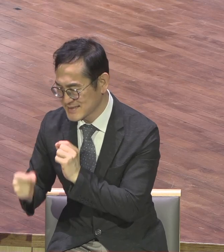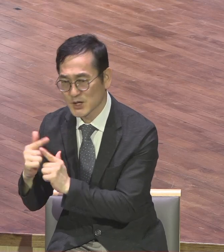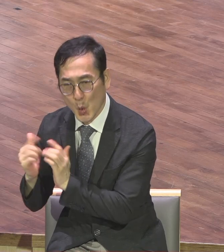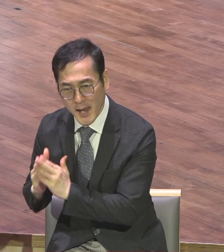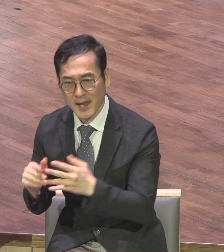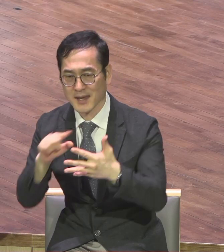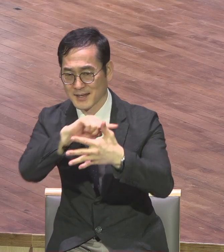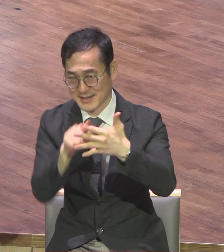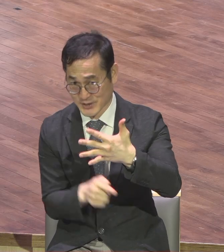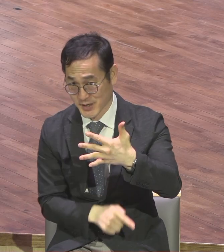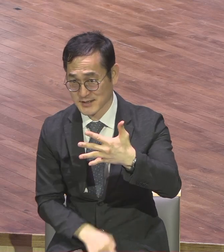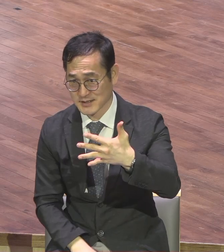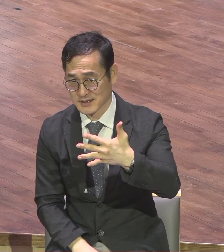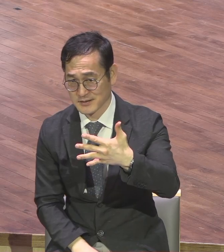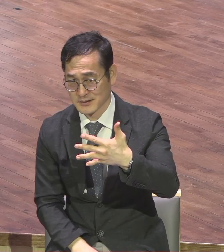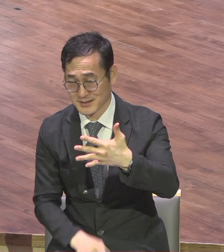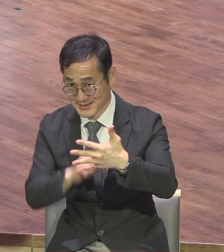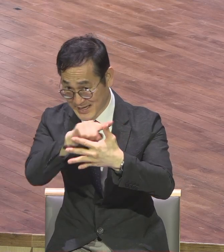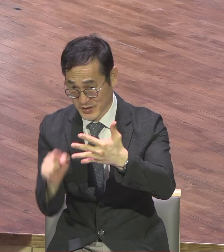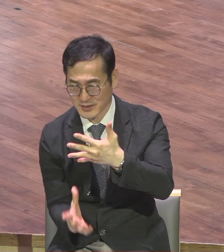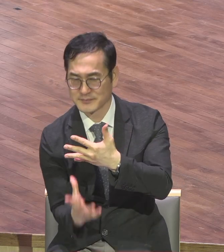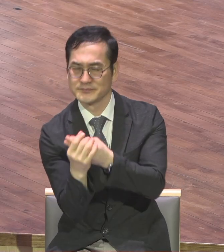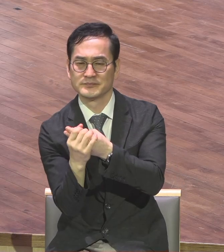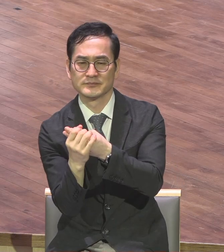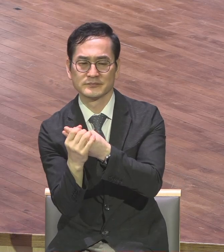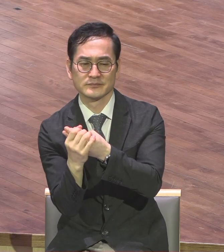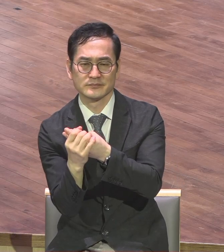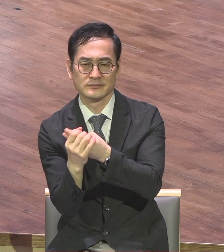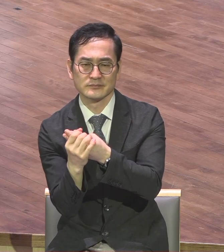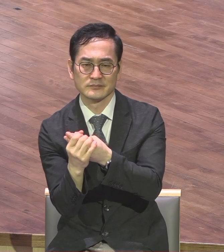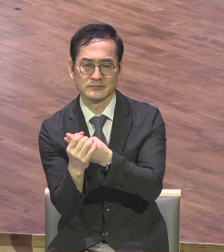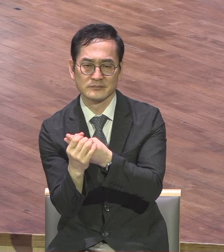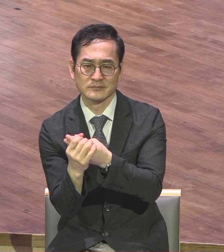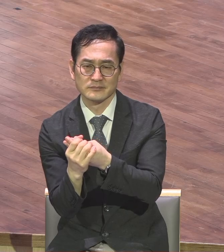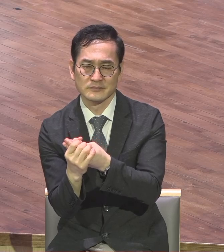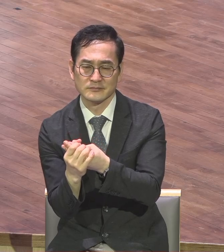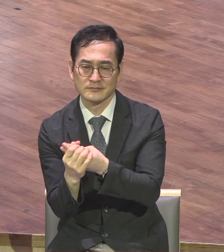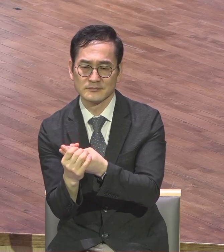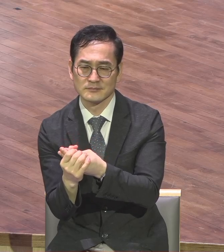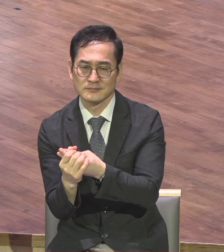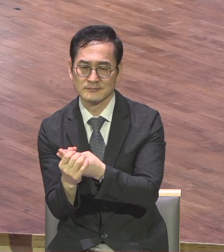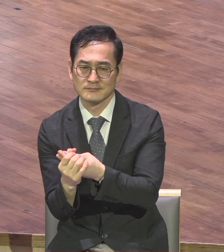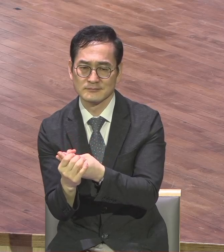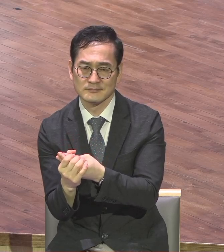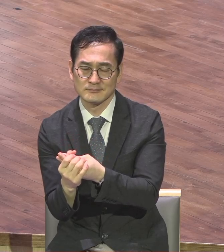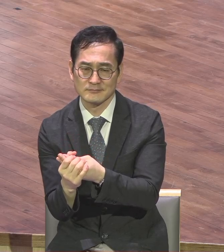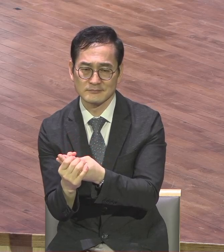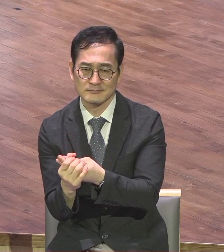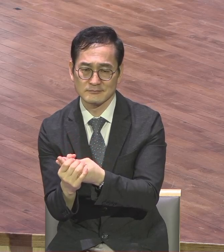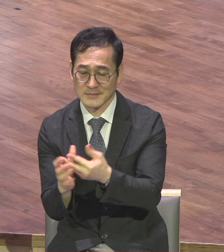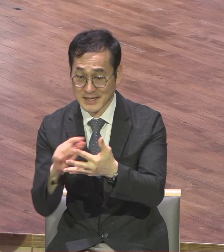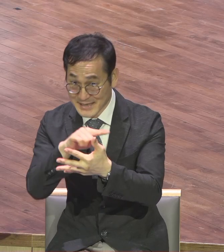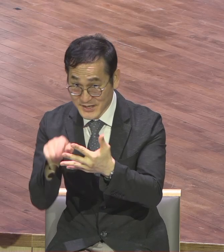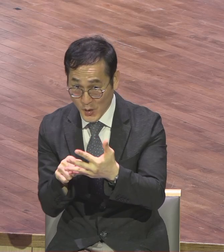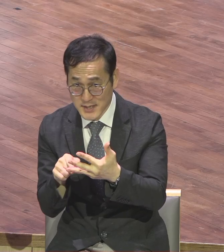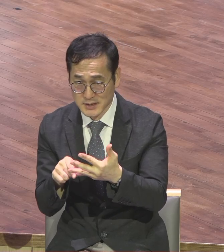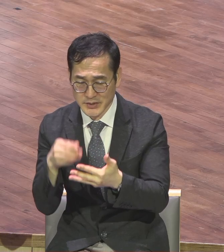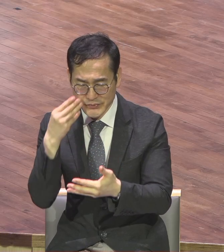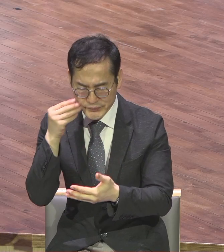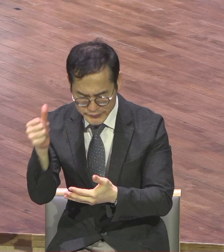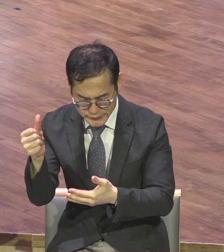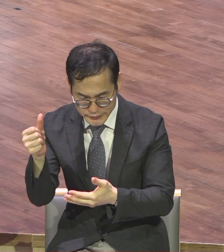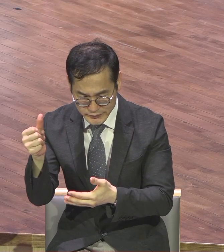사역의 모든 것이었어요. 이 다섯 가지가 현장에서 얼마나 이루어지냐 따라서